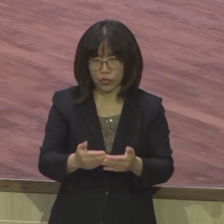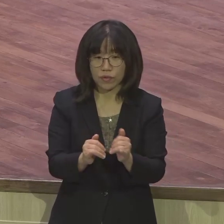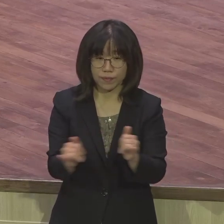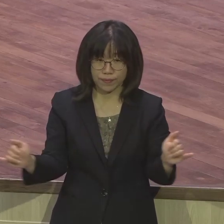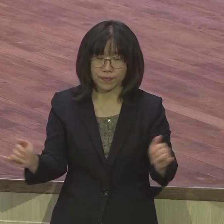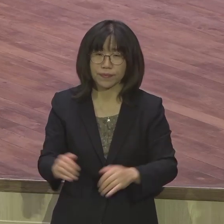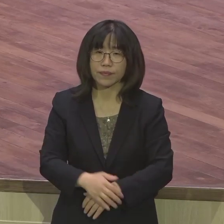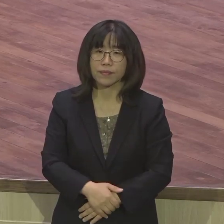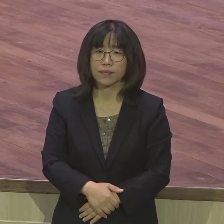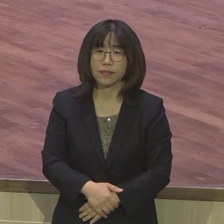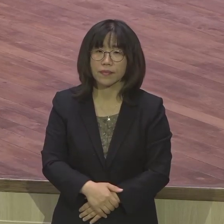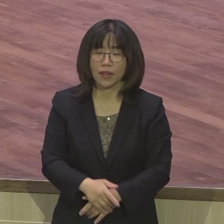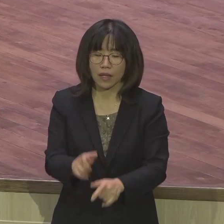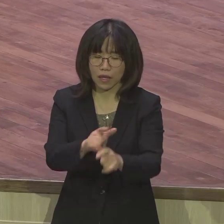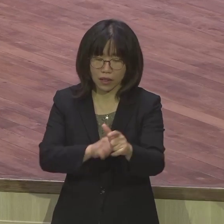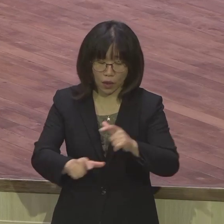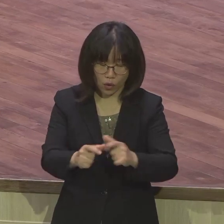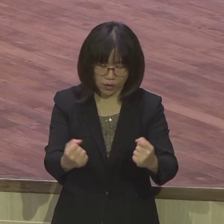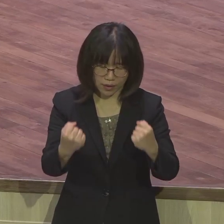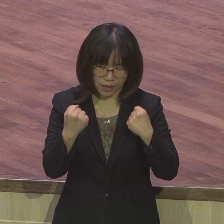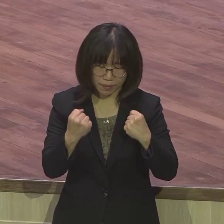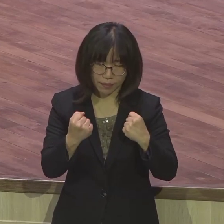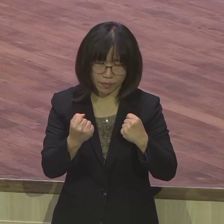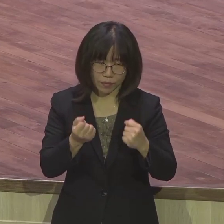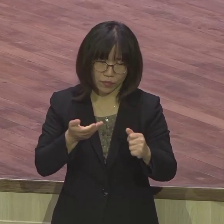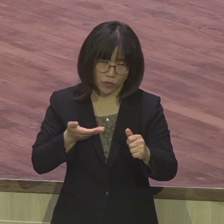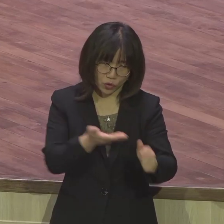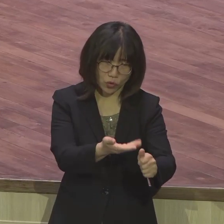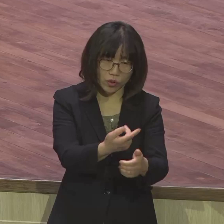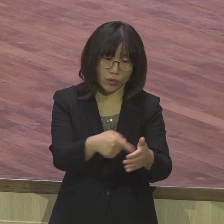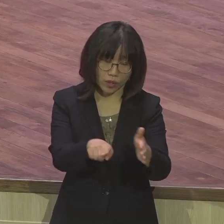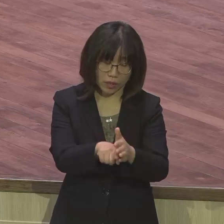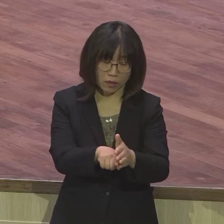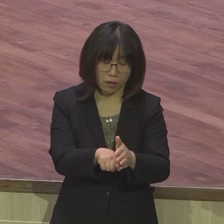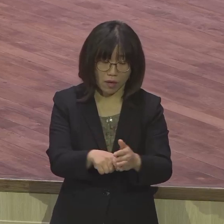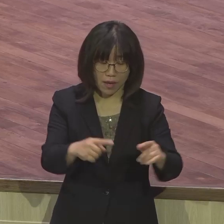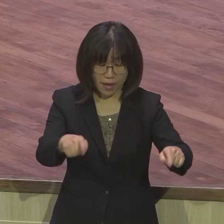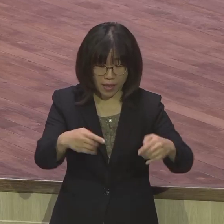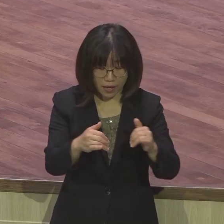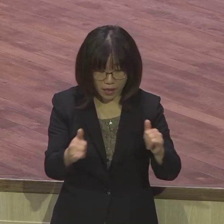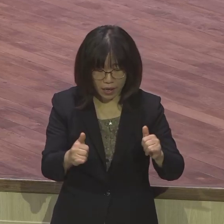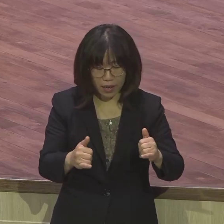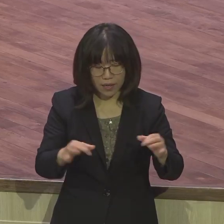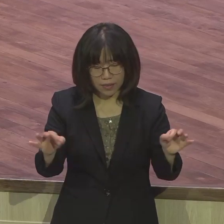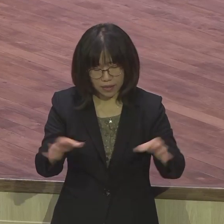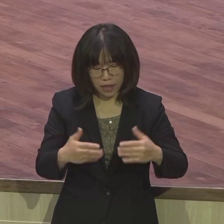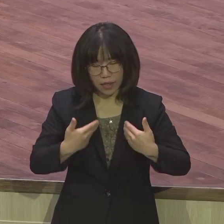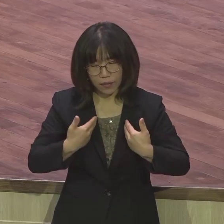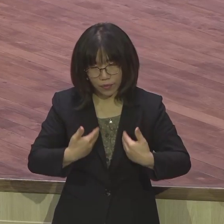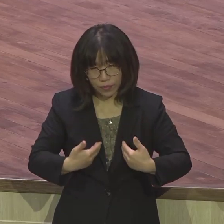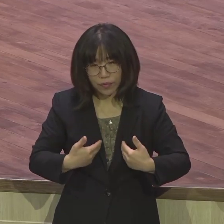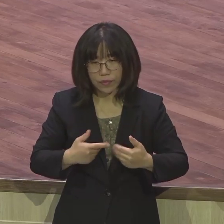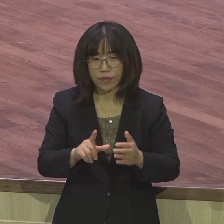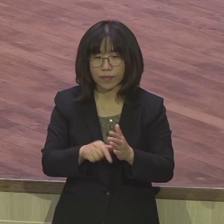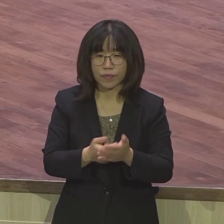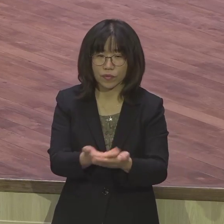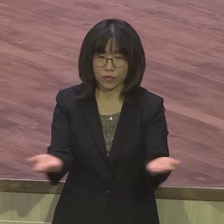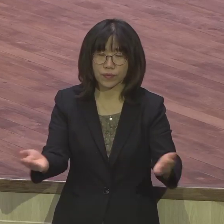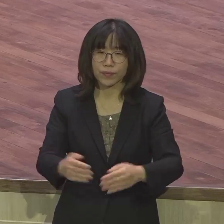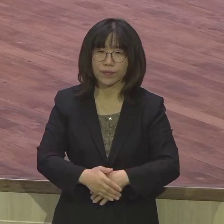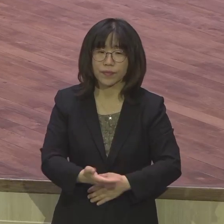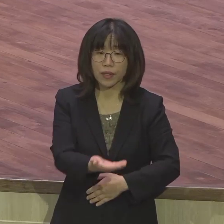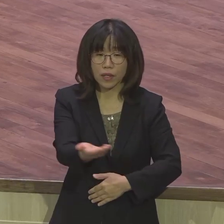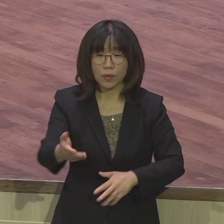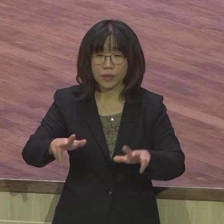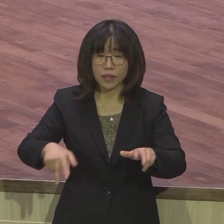시간표예요. 더 힘있게 달려가도록 복음의 완숙한 단계에 들어가도록 엘리야에게 그것을 허락하신 것입니다. 여러분, 지금 여러분